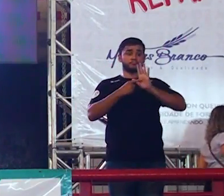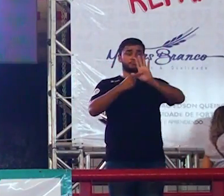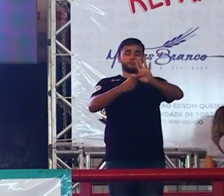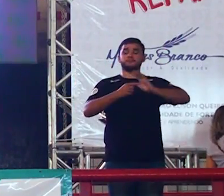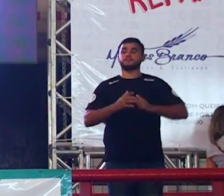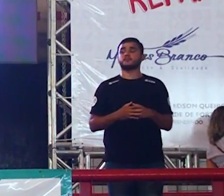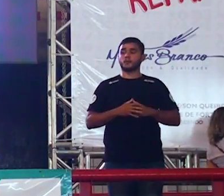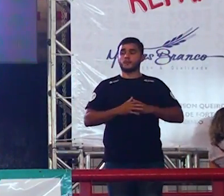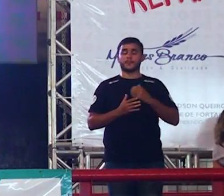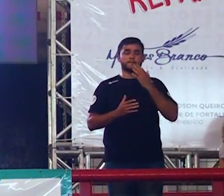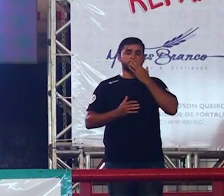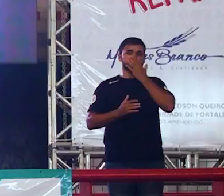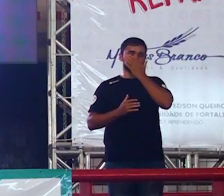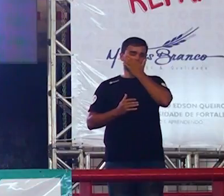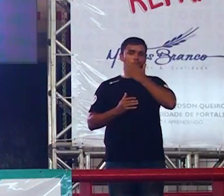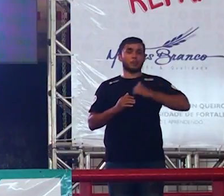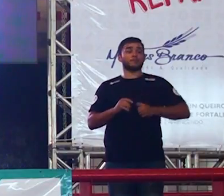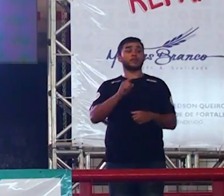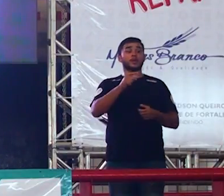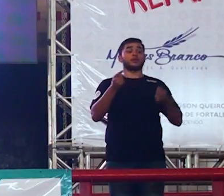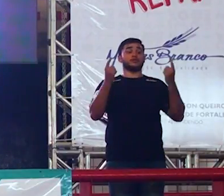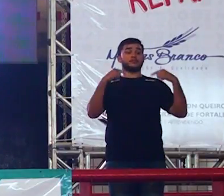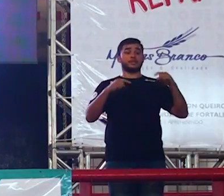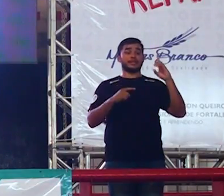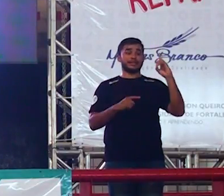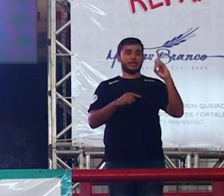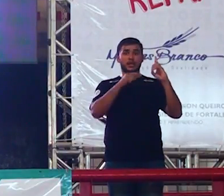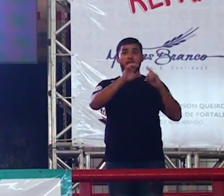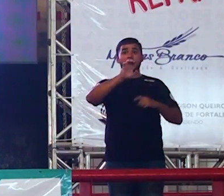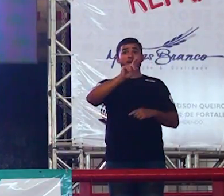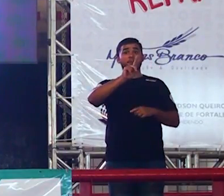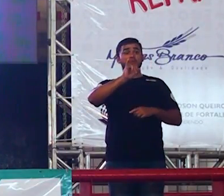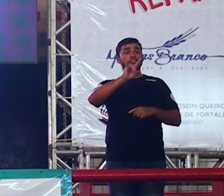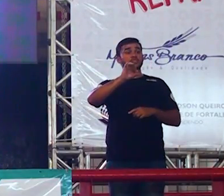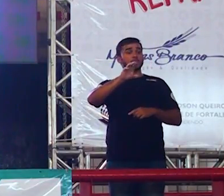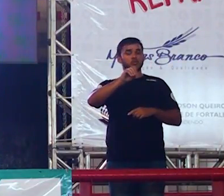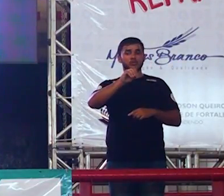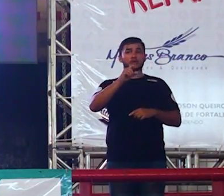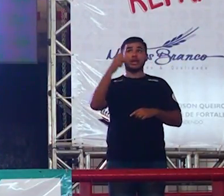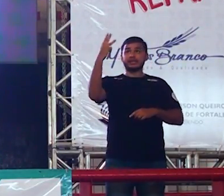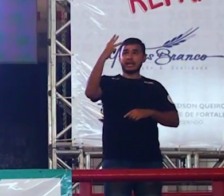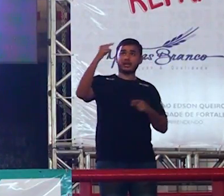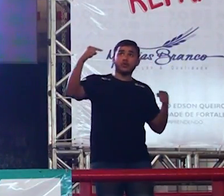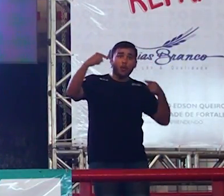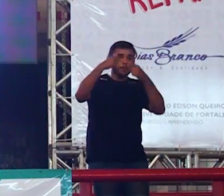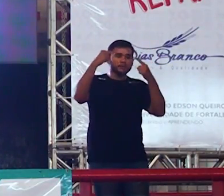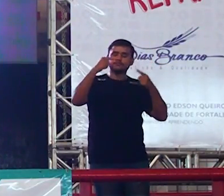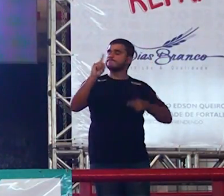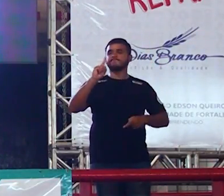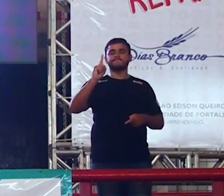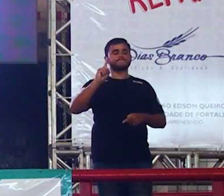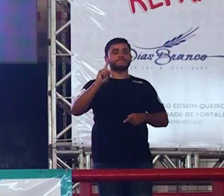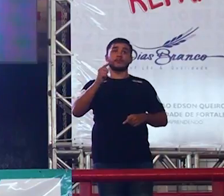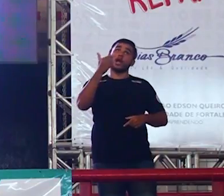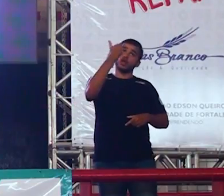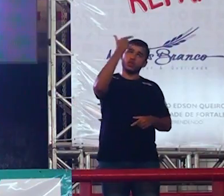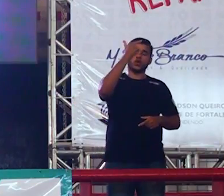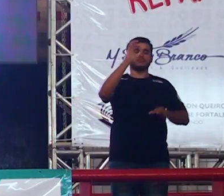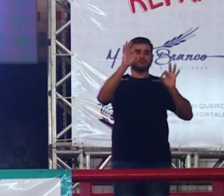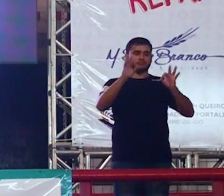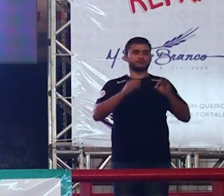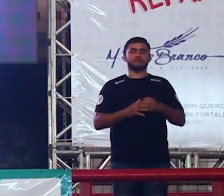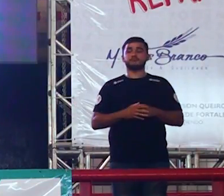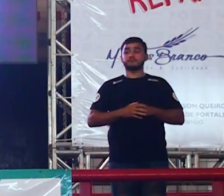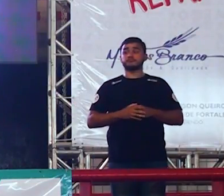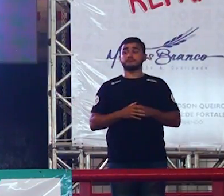libera. O epidídimo é representado por 3? Não. Representado por 2. Os